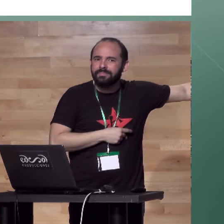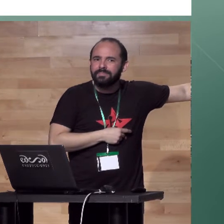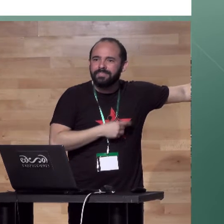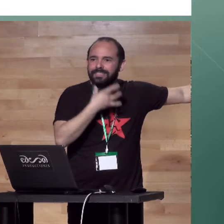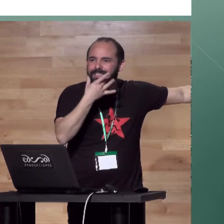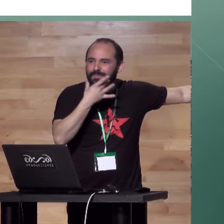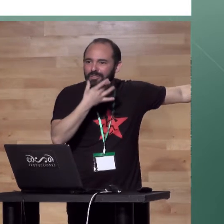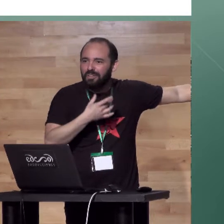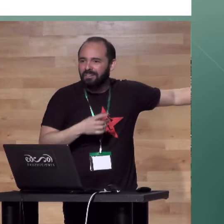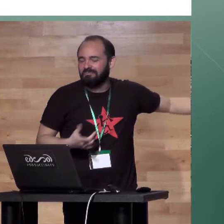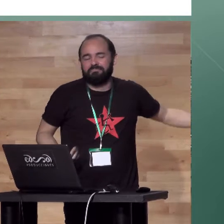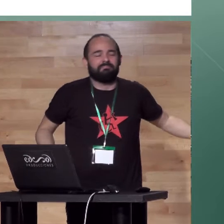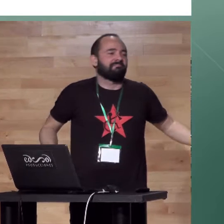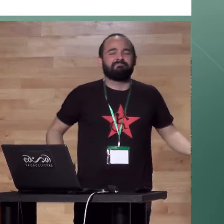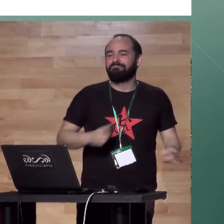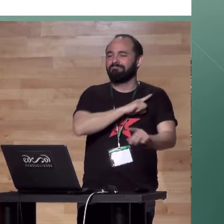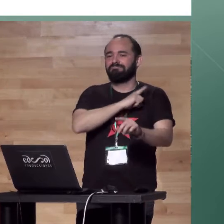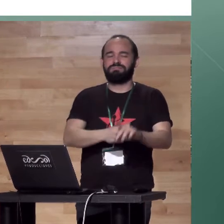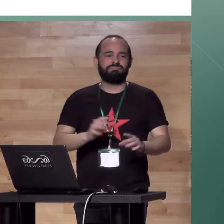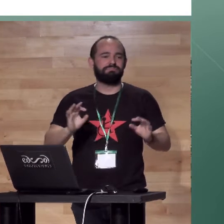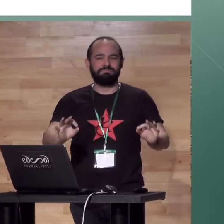Psíquicamente, ¿qué es? ¿Vergonzoso? ¿Es tímido?